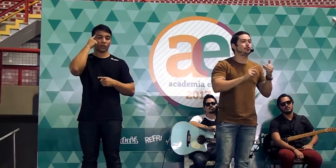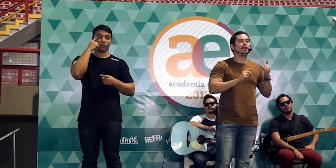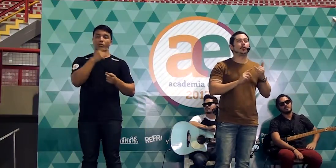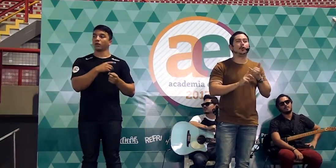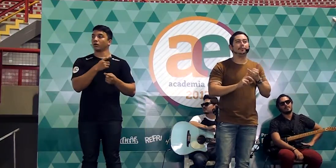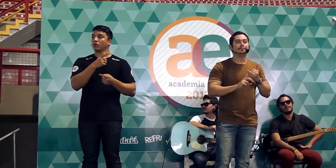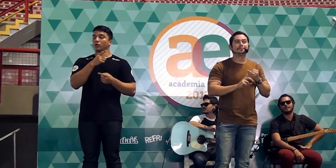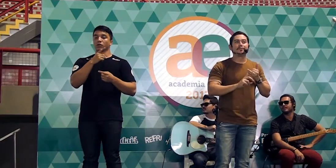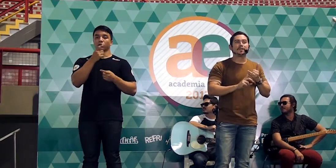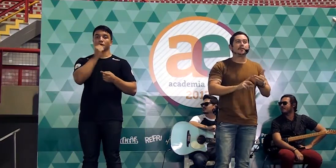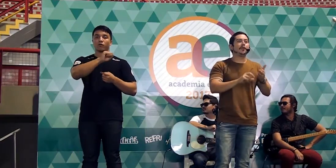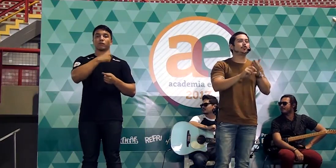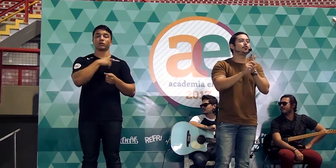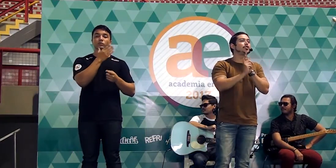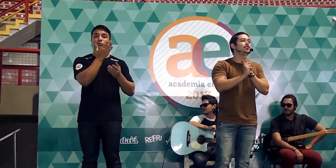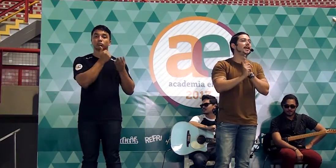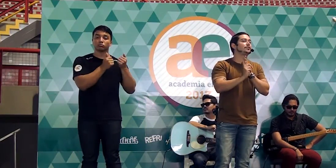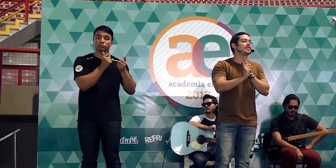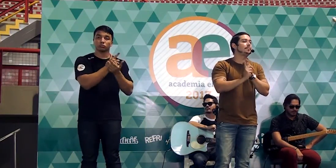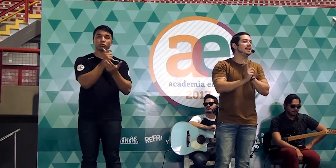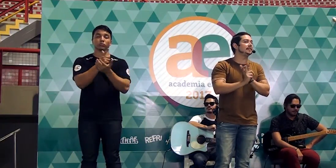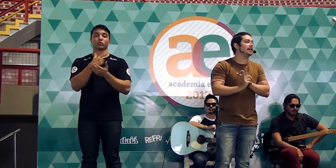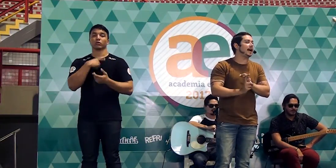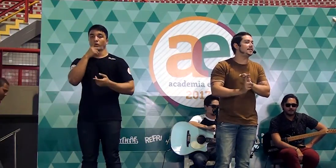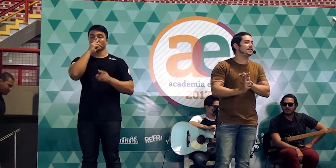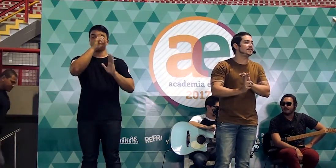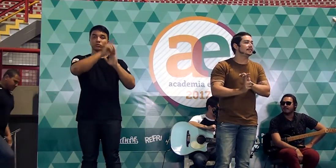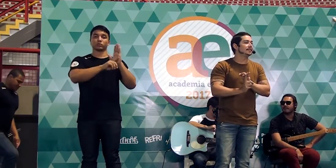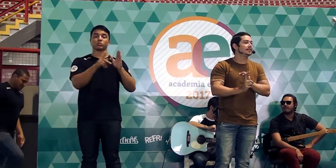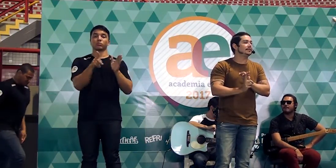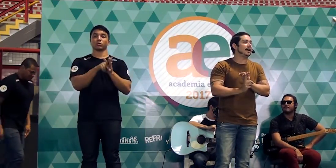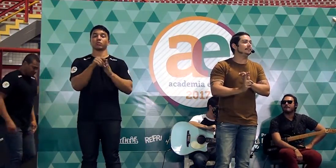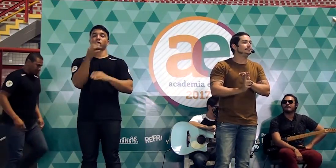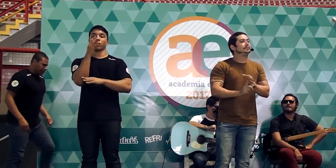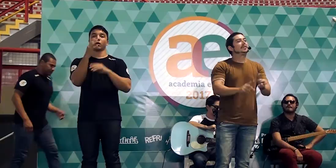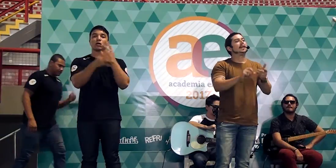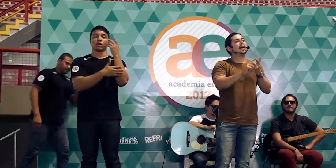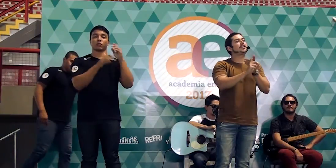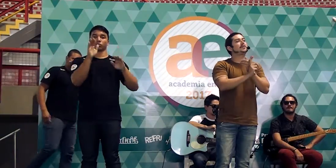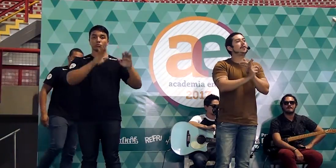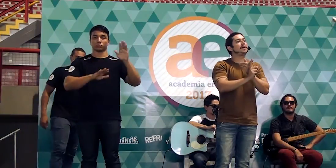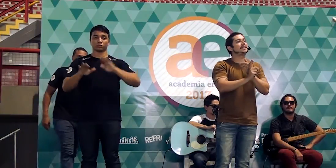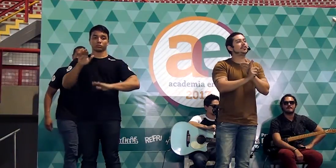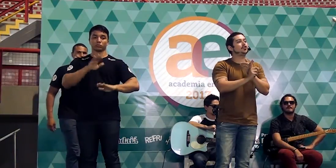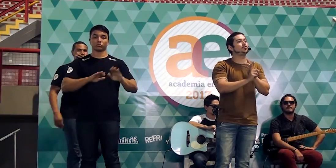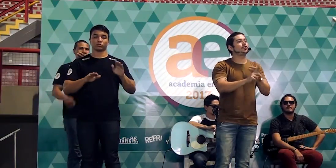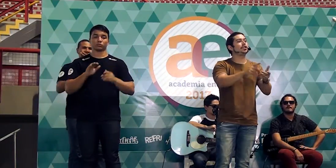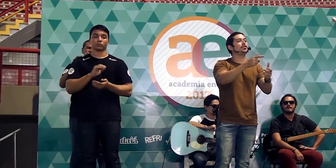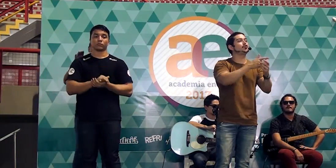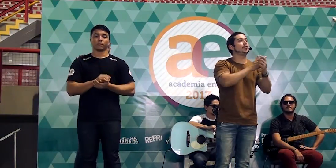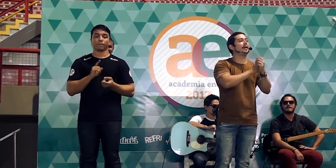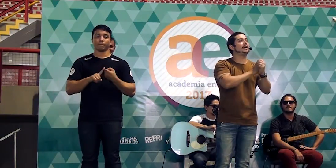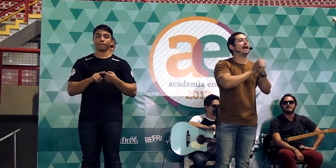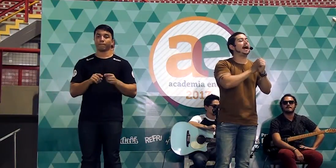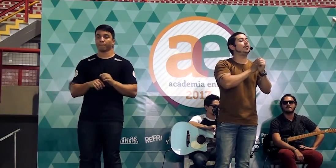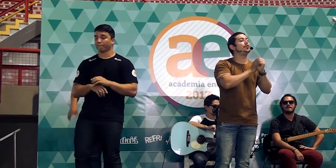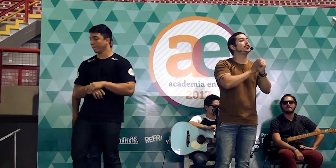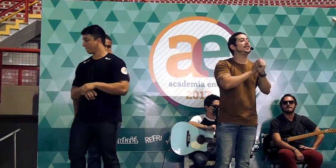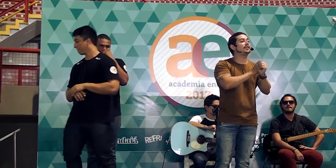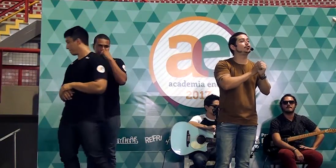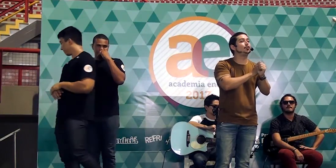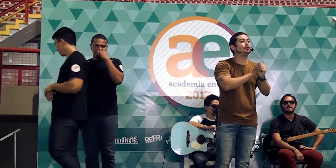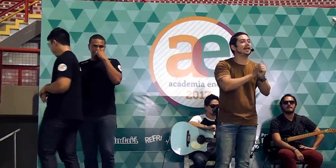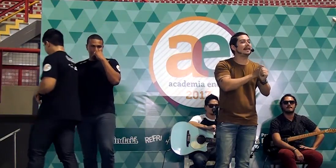do Consumidor. Vão surgir direitos ambientais, tá? A gente vai começar a discutir sobre